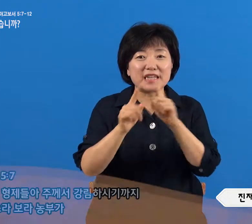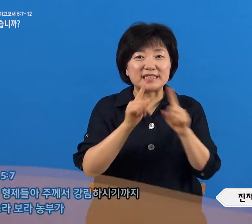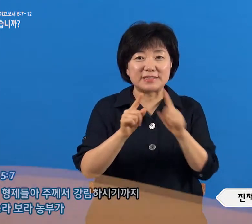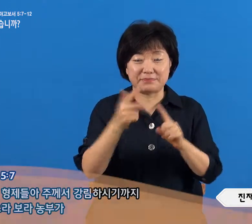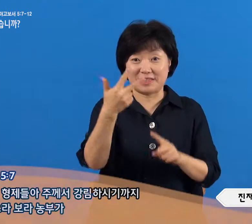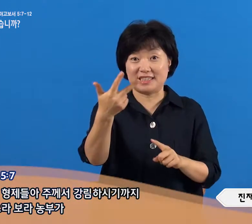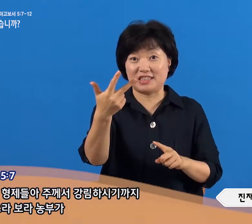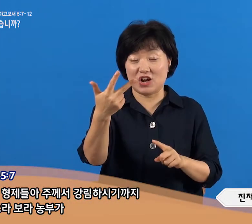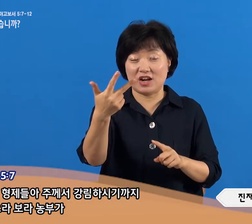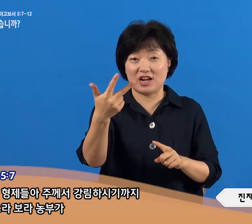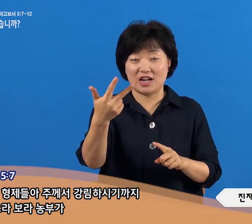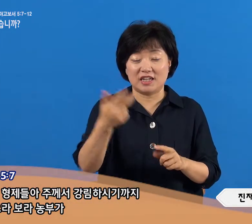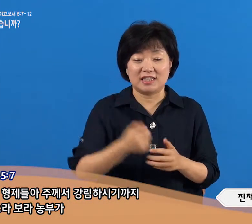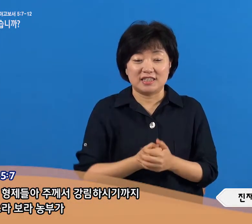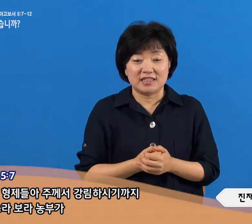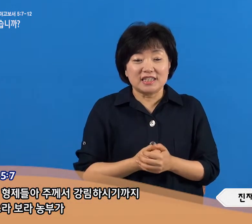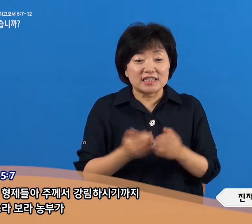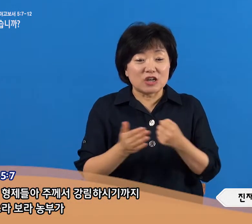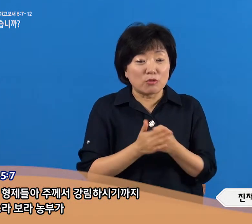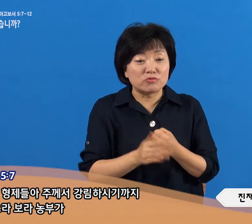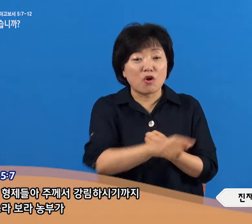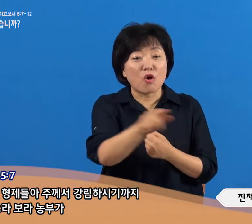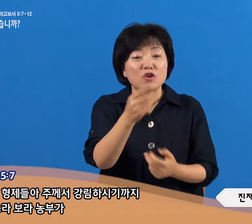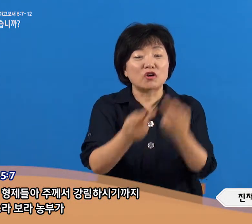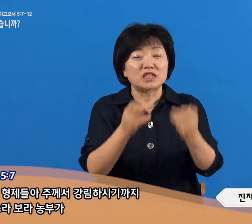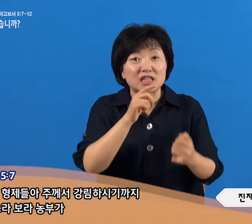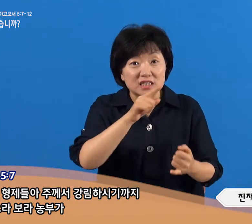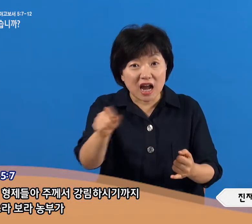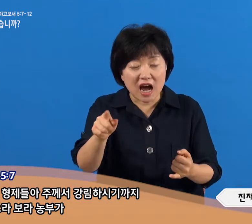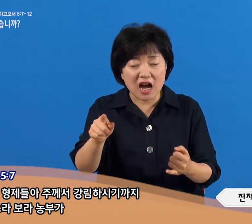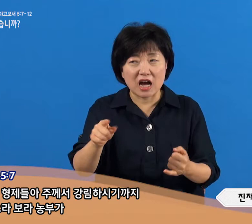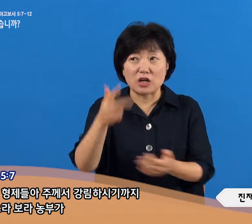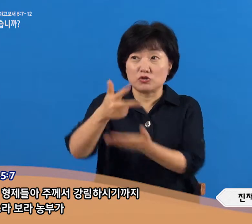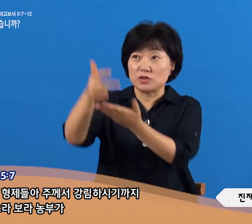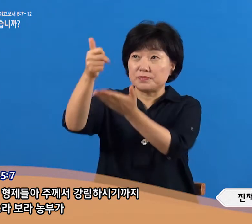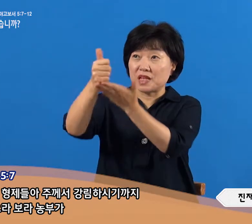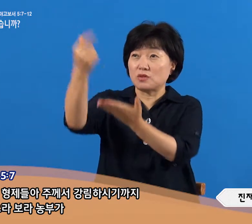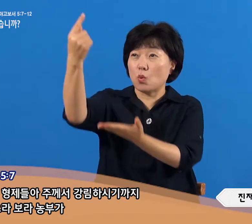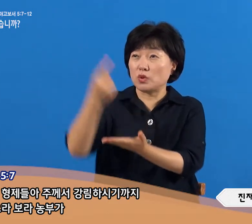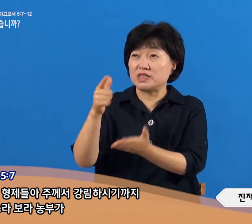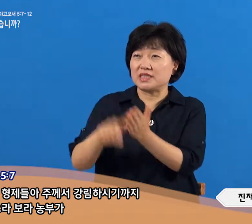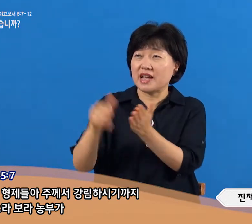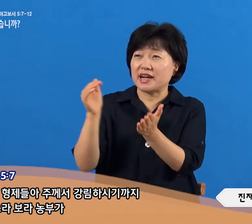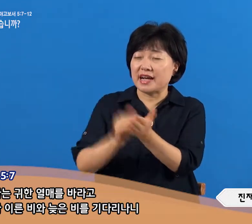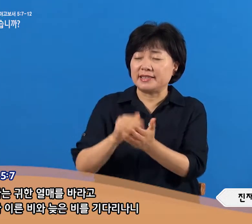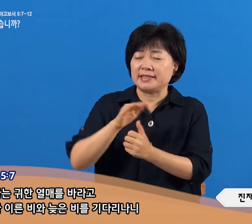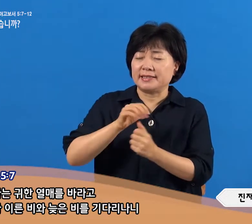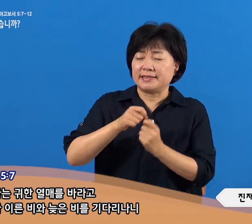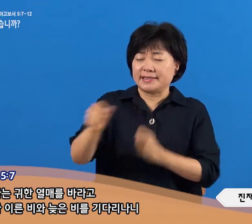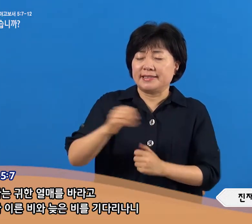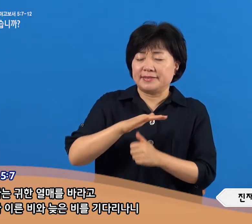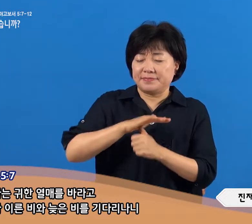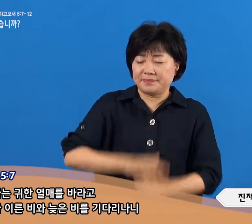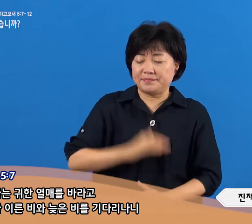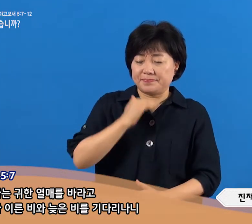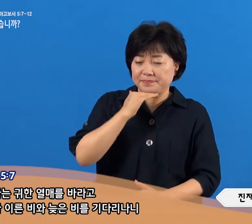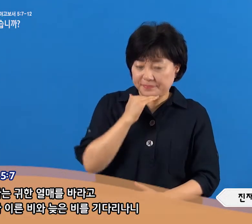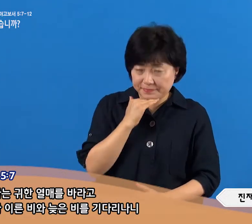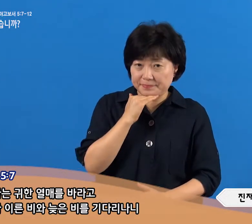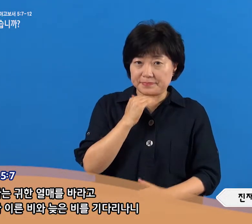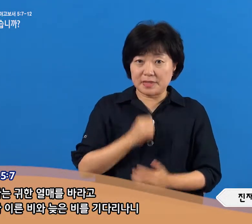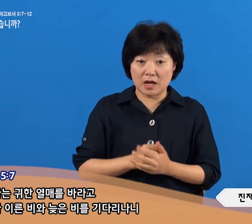보십시오. 그러므로 형제들아 주께서 강림하시기까지 길이 참으라. 보라 농부가 땅에서 나는 귀한